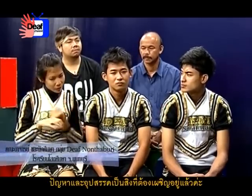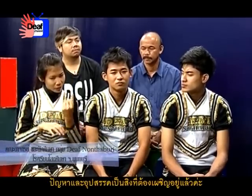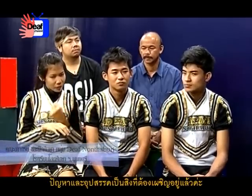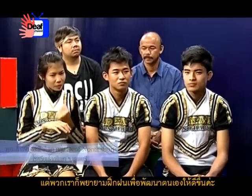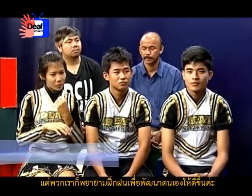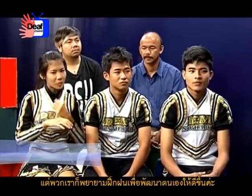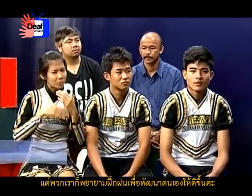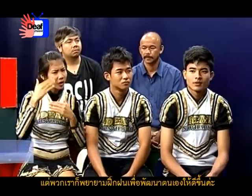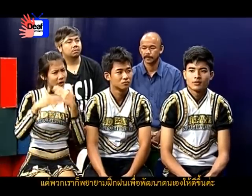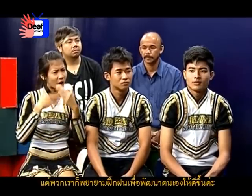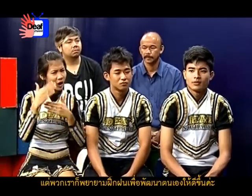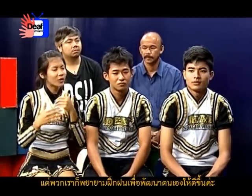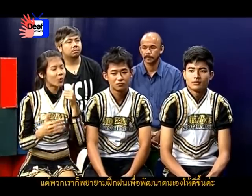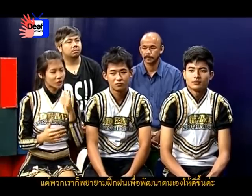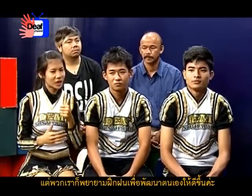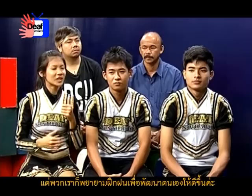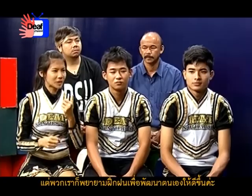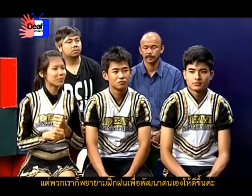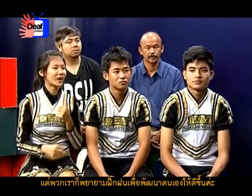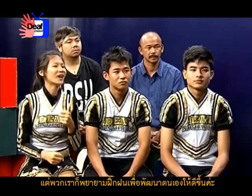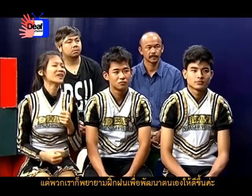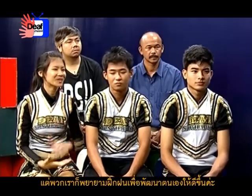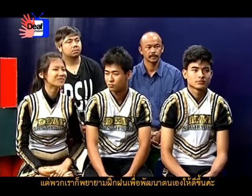พยายามฝึกฝนเพื่อพัฒนาตัวเองให้ดีขึ้นค่ะ